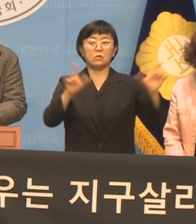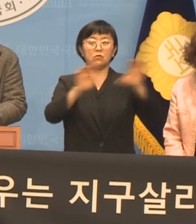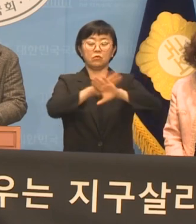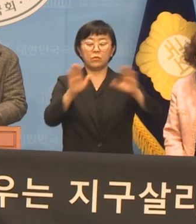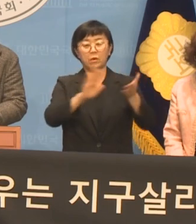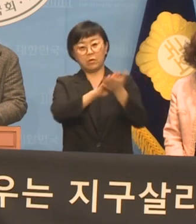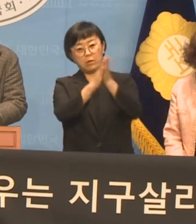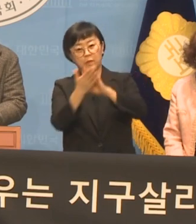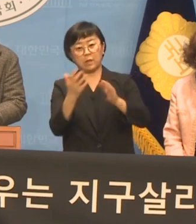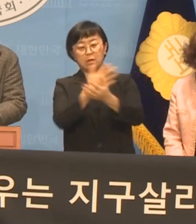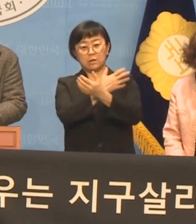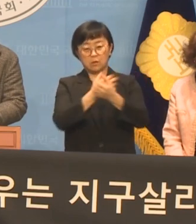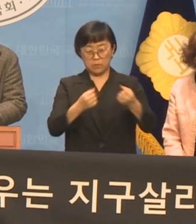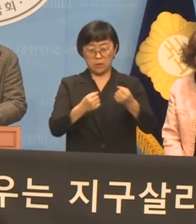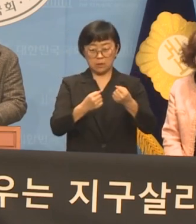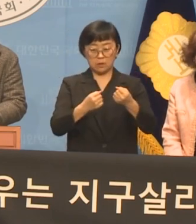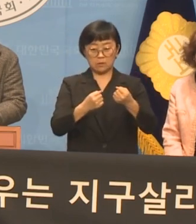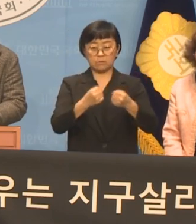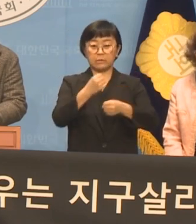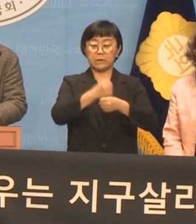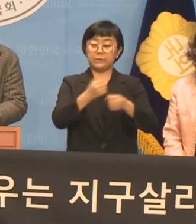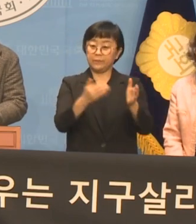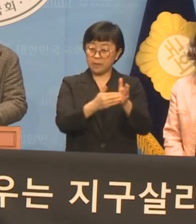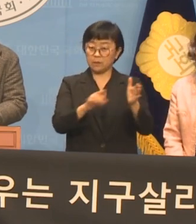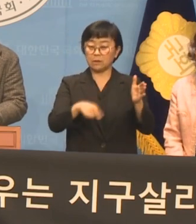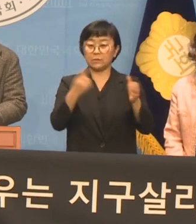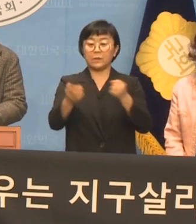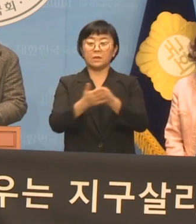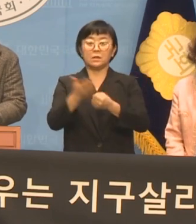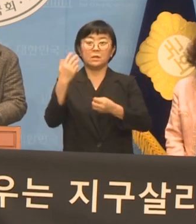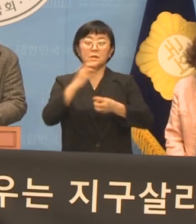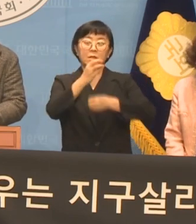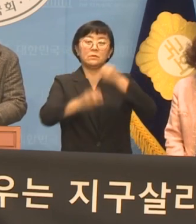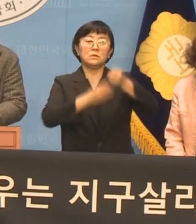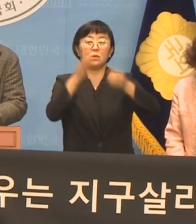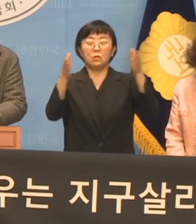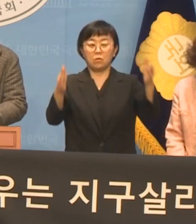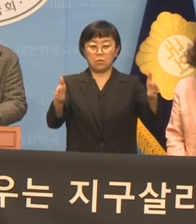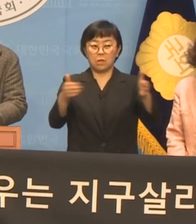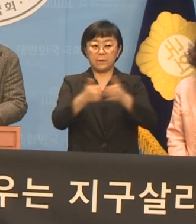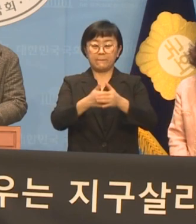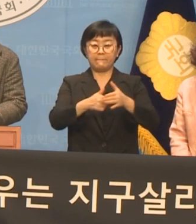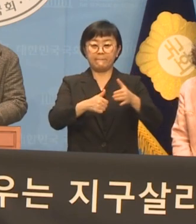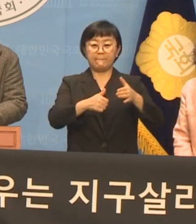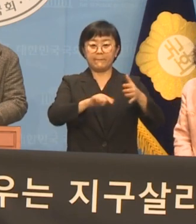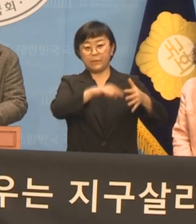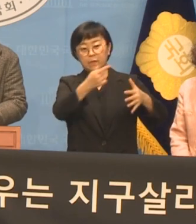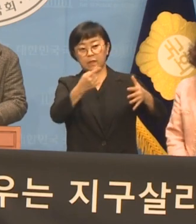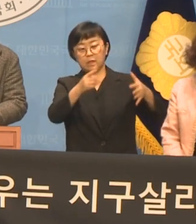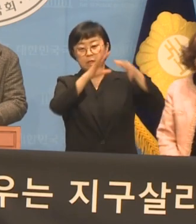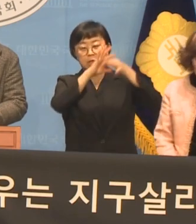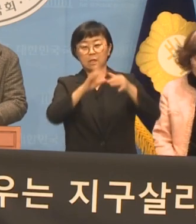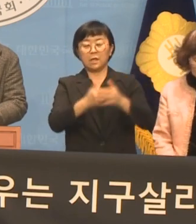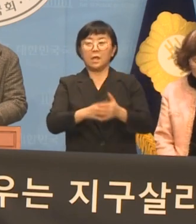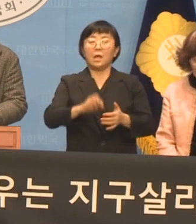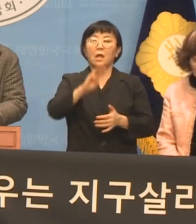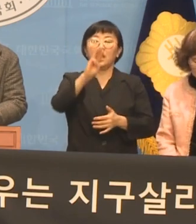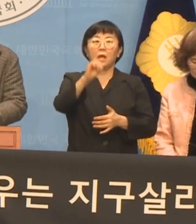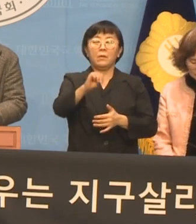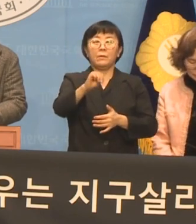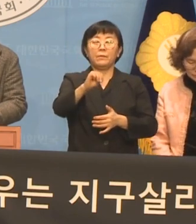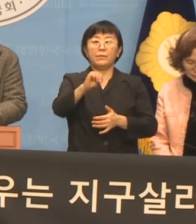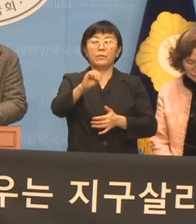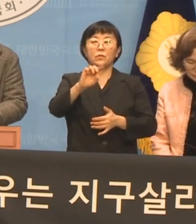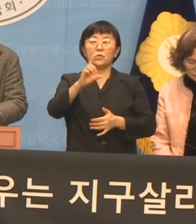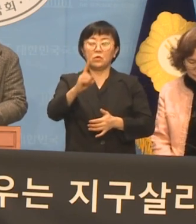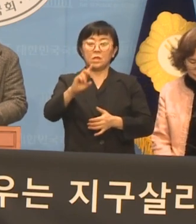기후변화협약, 생물다양성협약을 탄생시켰으며 지난 30여 년간에 걸쳐 MDG,